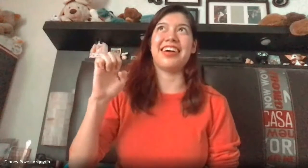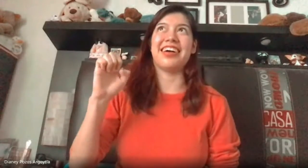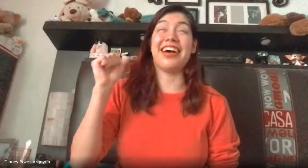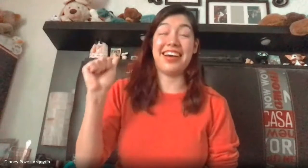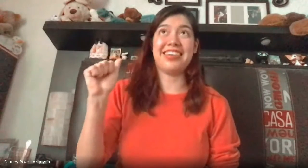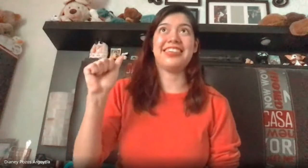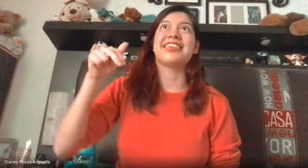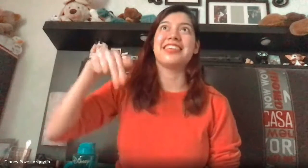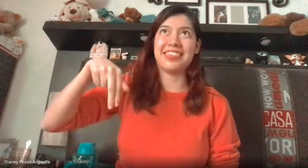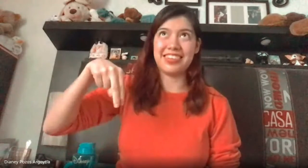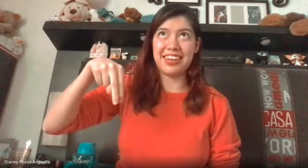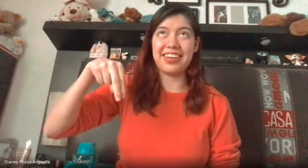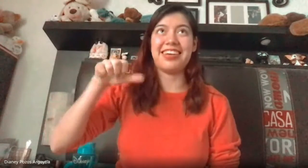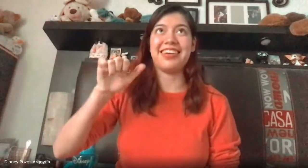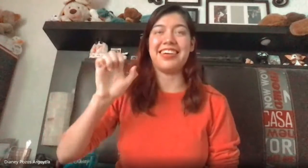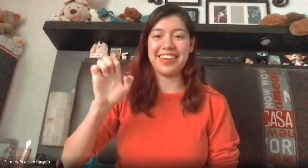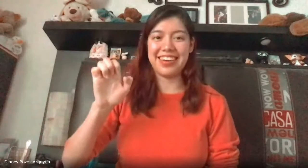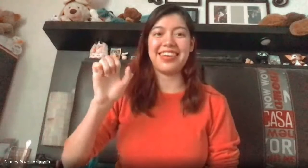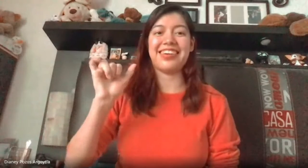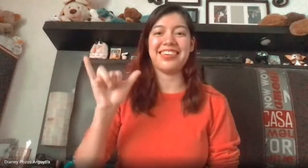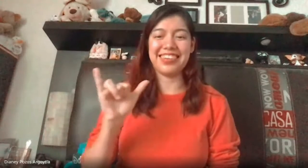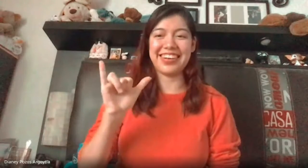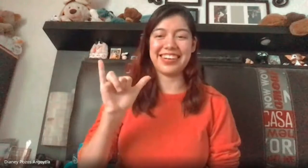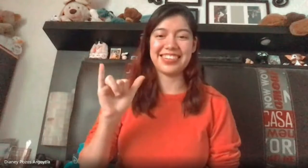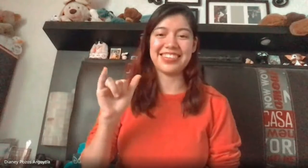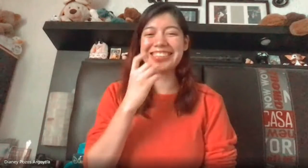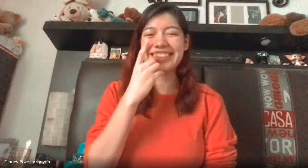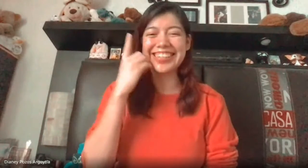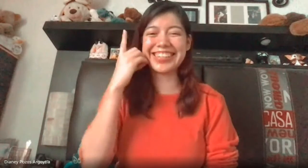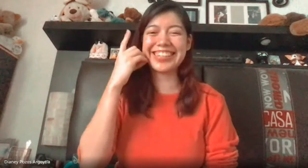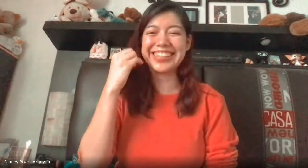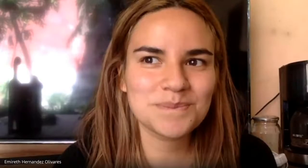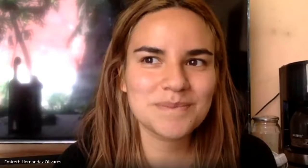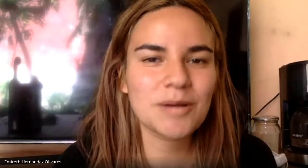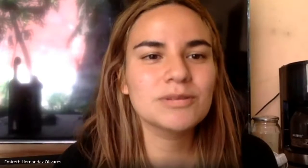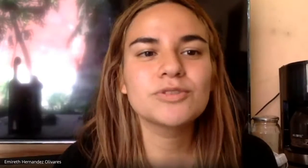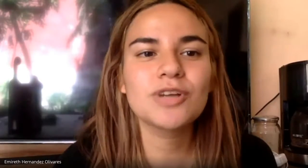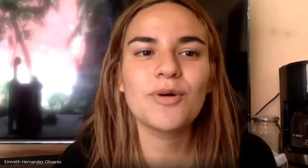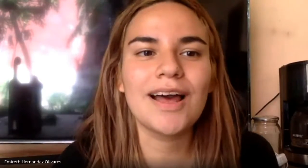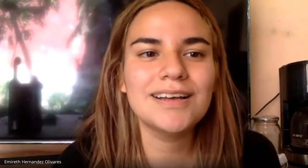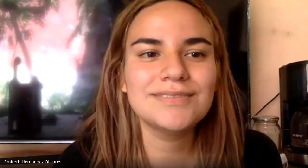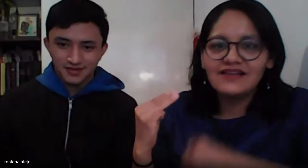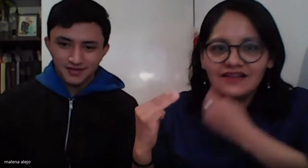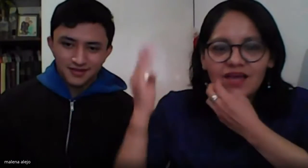a ne e y Me gusta mucho la moda.